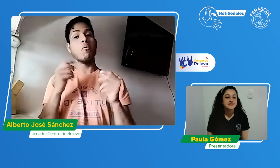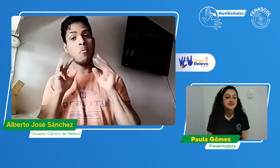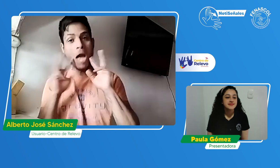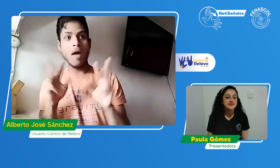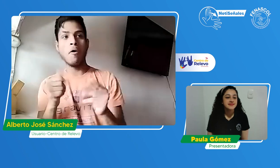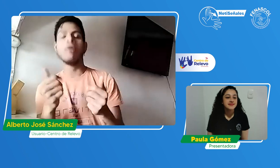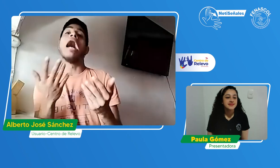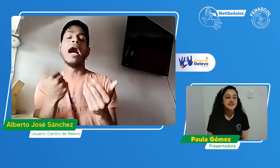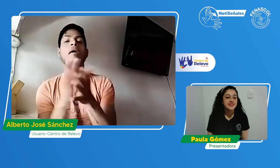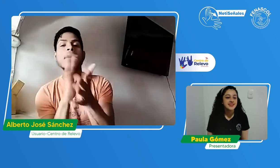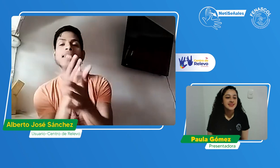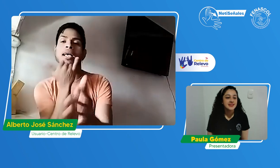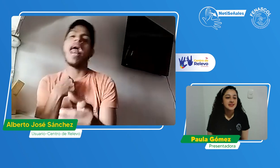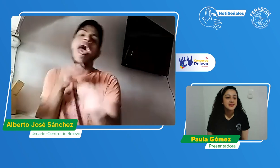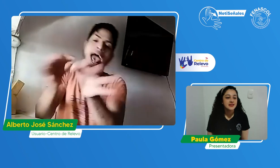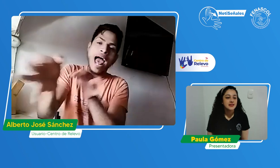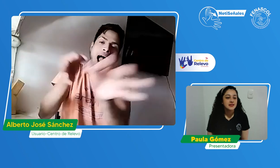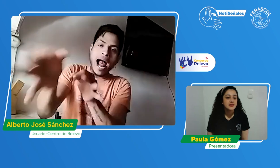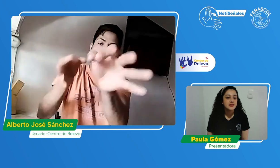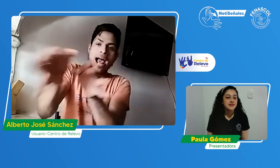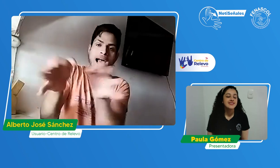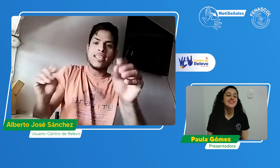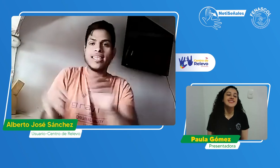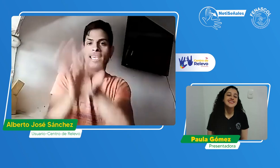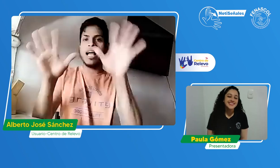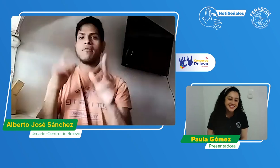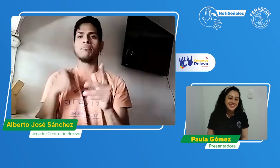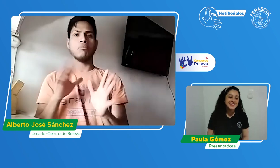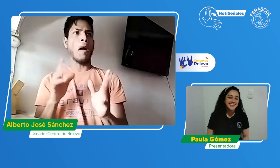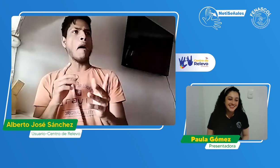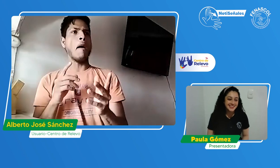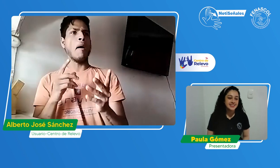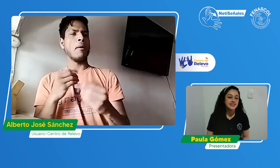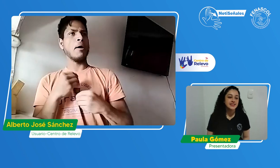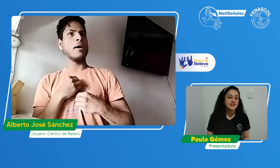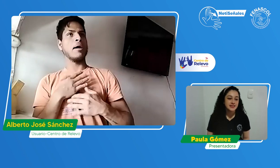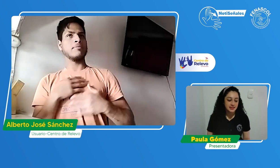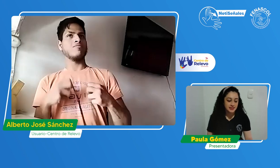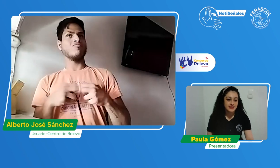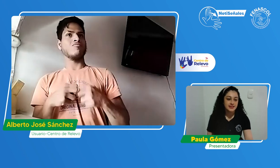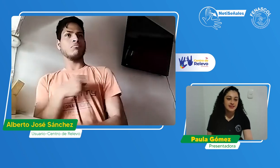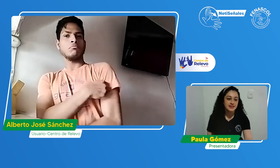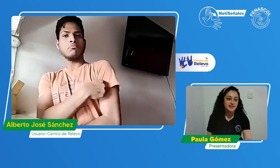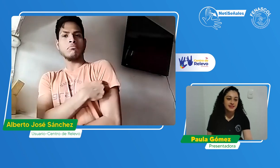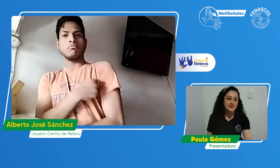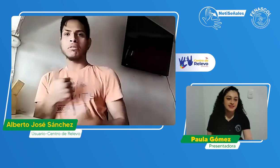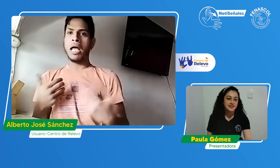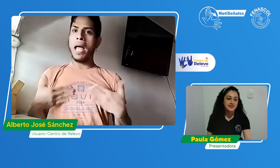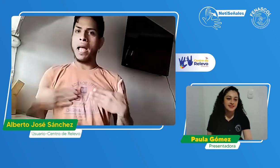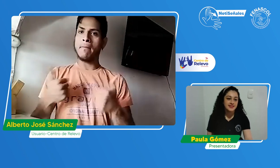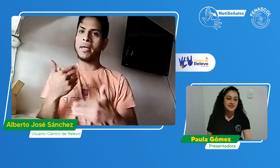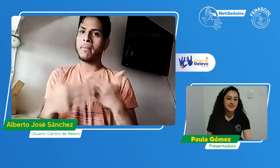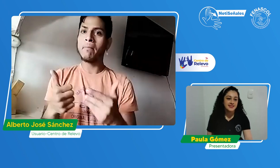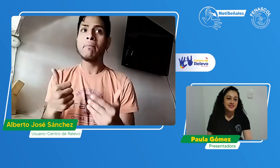Colombia se sorprendieron pero fue muy bueno y después de eso empezaron la comunicación ellos